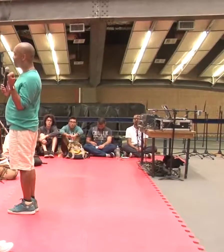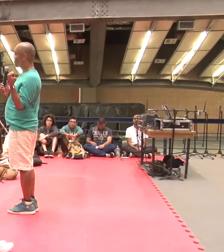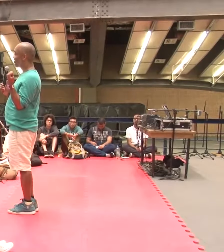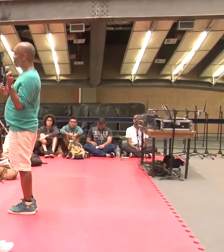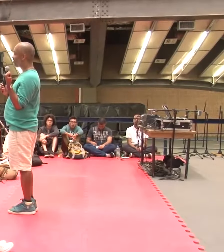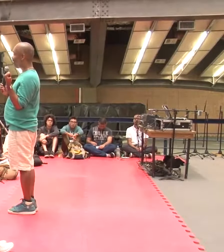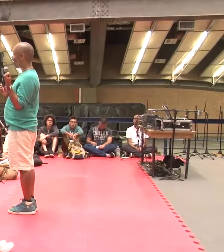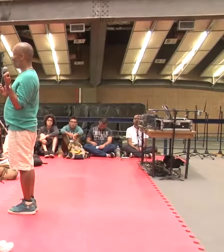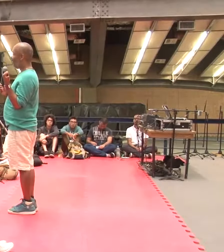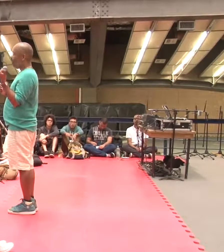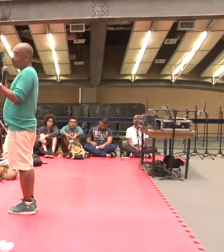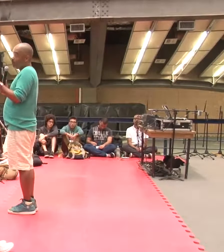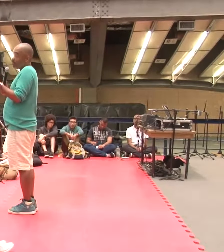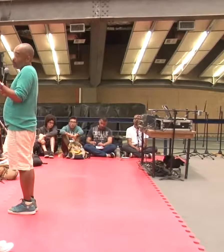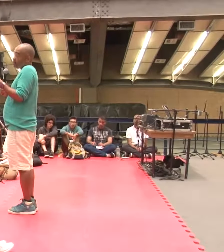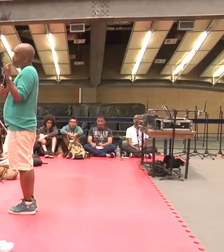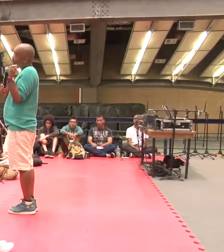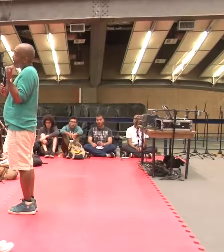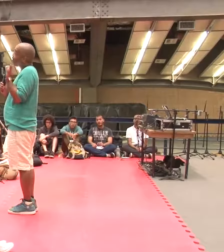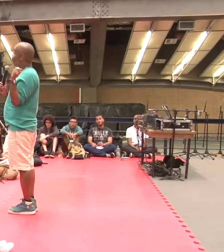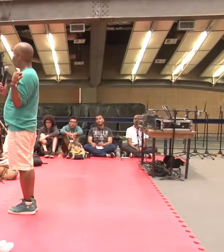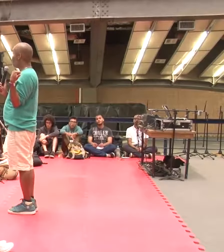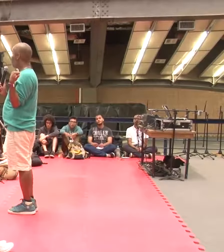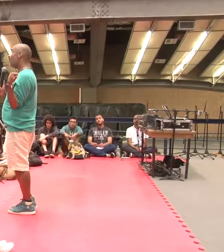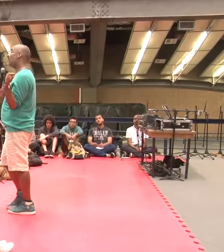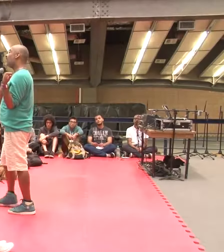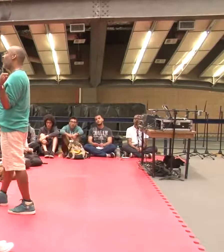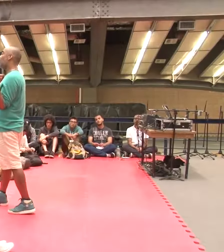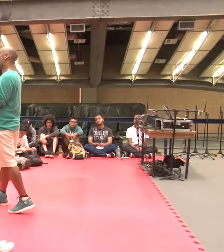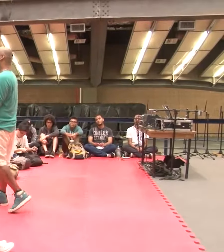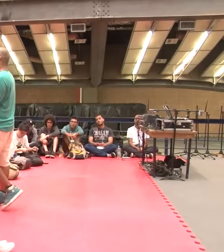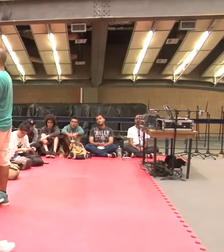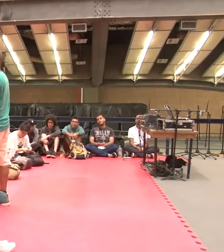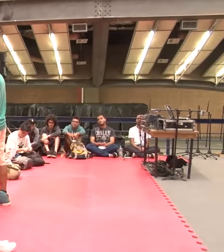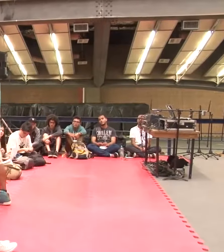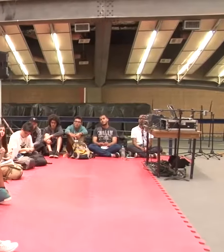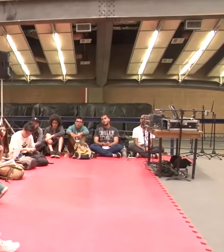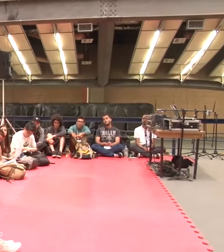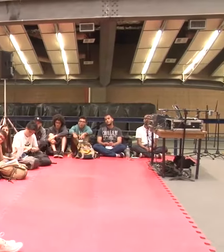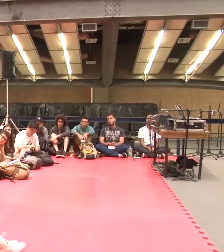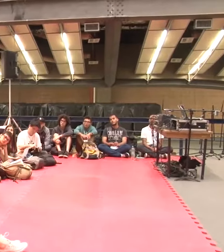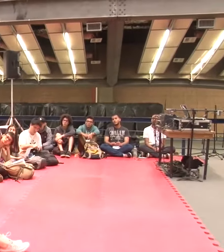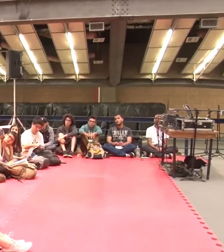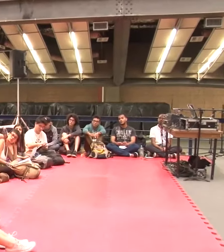esposa, né? Ou de uma esposa abandonada, quando fica a esposa